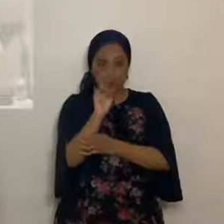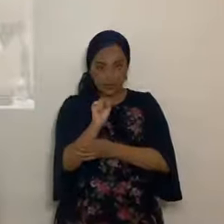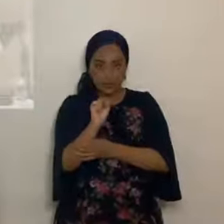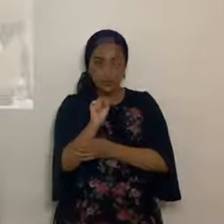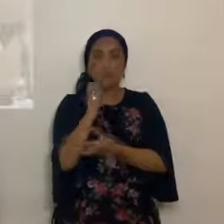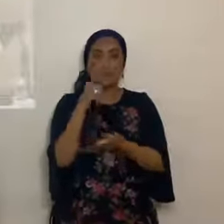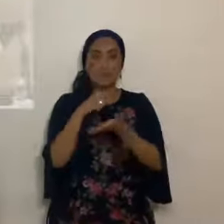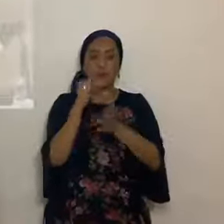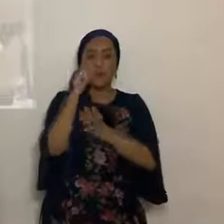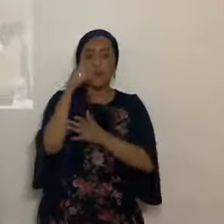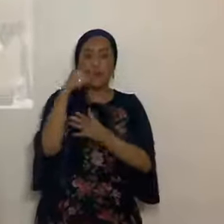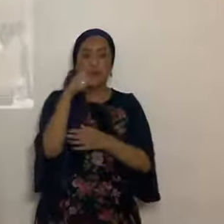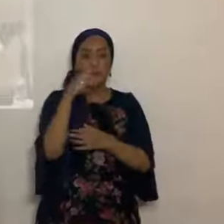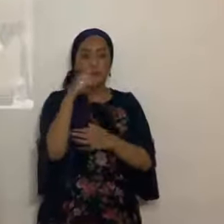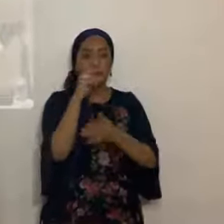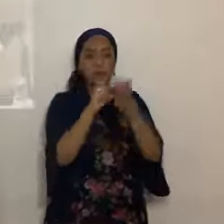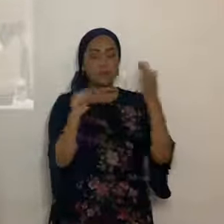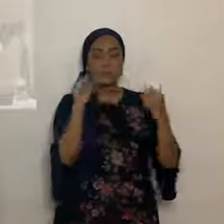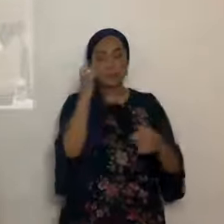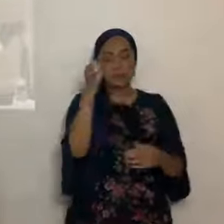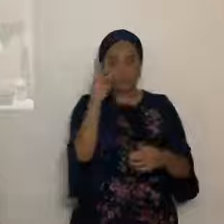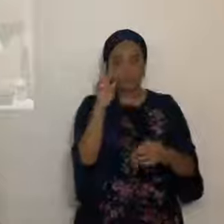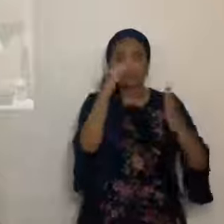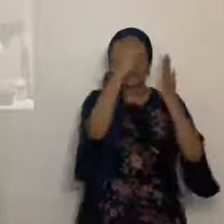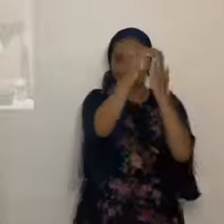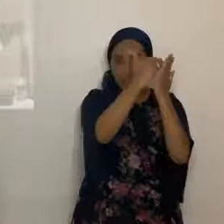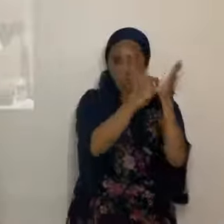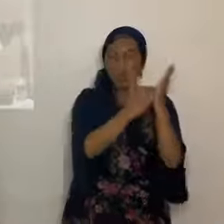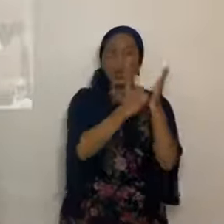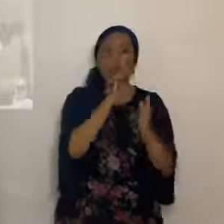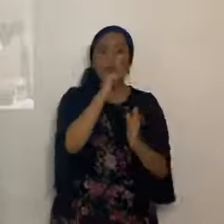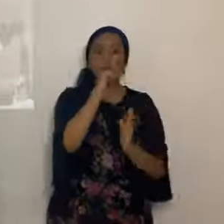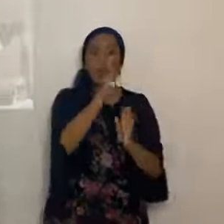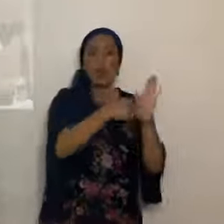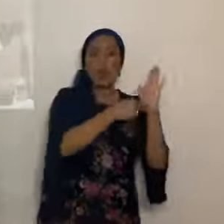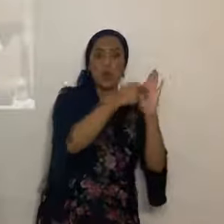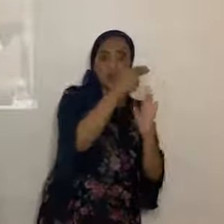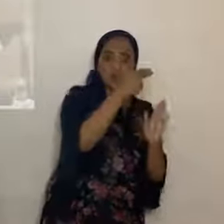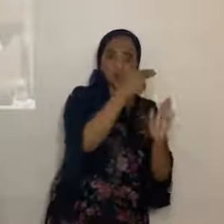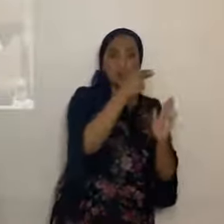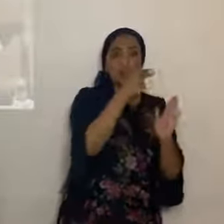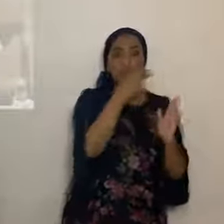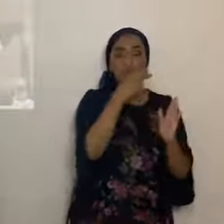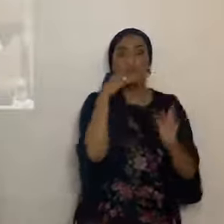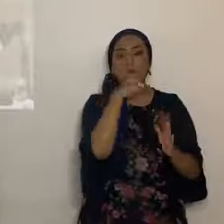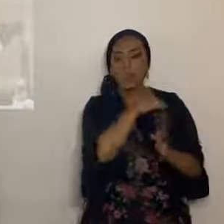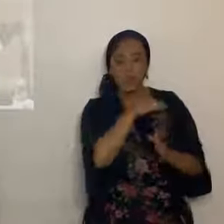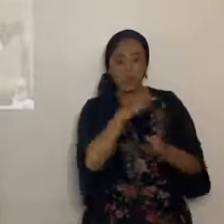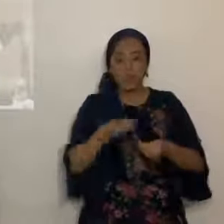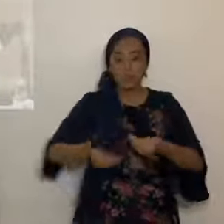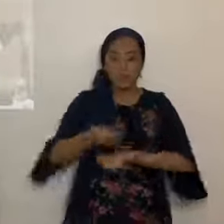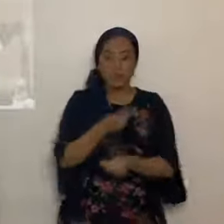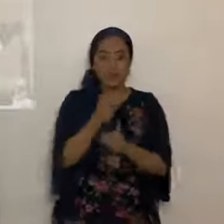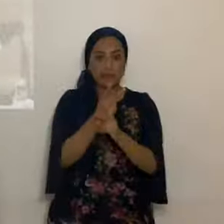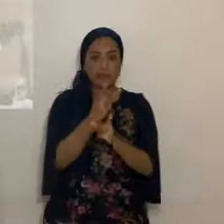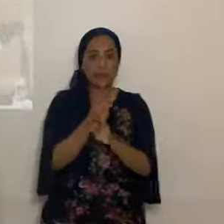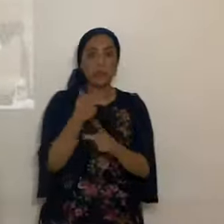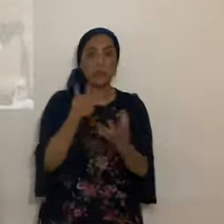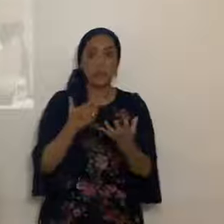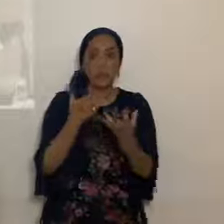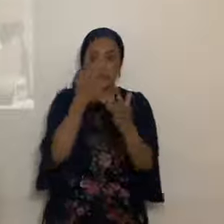vayan anotando todos los puntos que dije, no ser honesto, ser orgulloso, el fraude, etcétera, etcétera. Cuidado, queremos